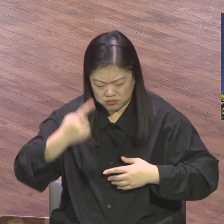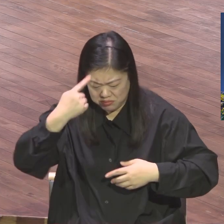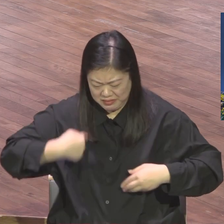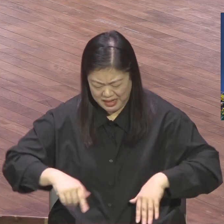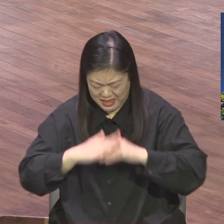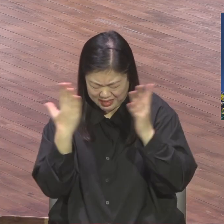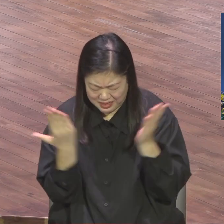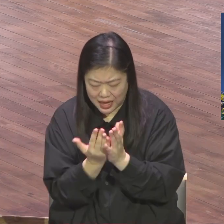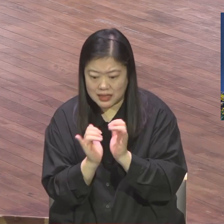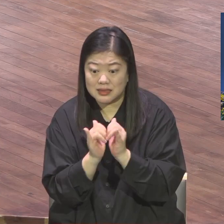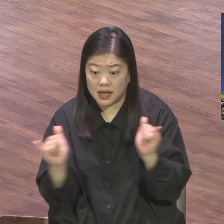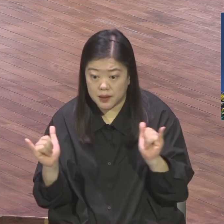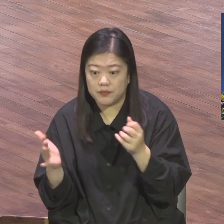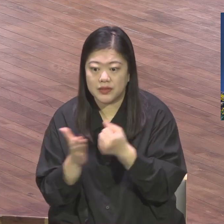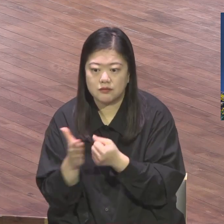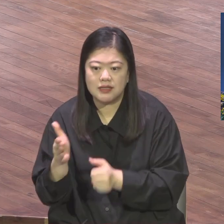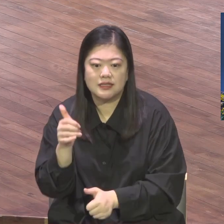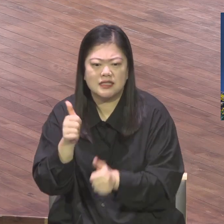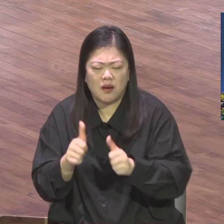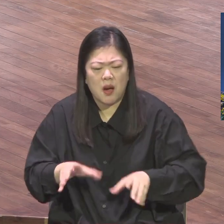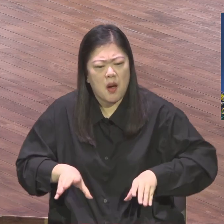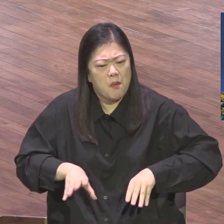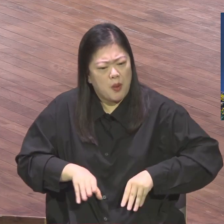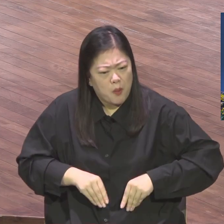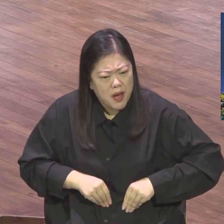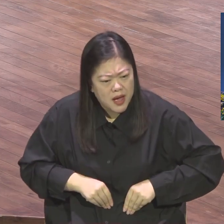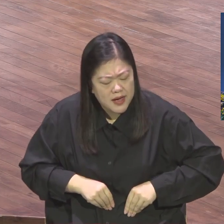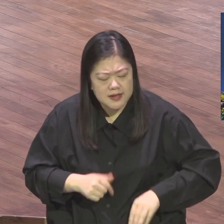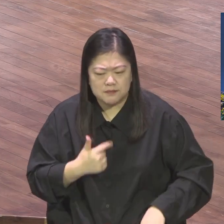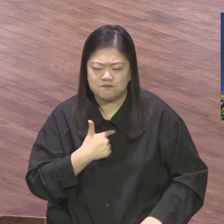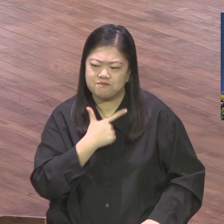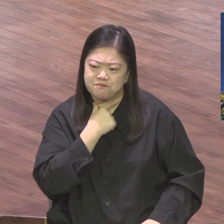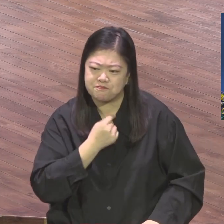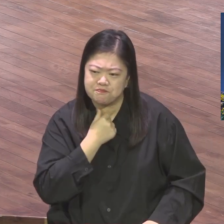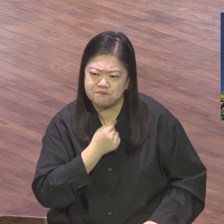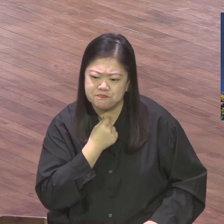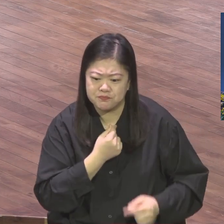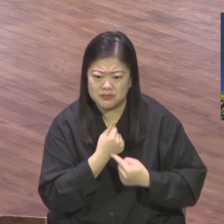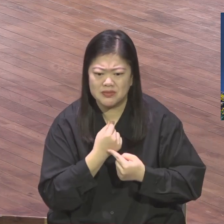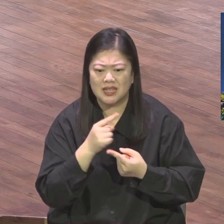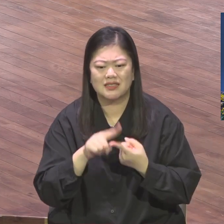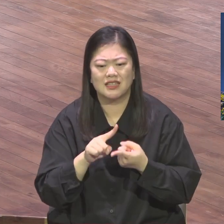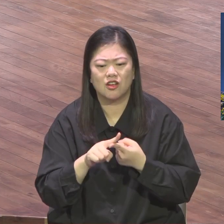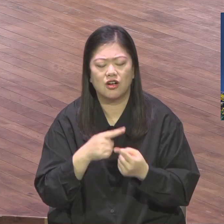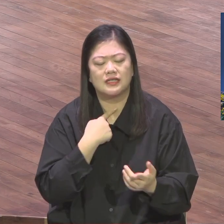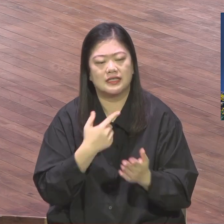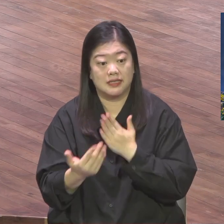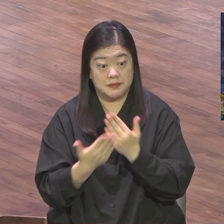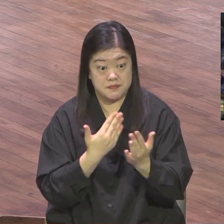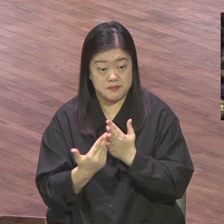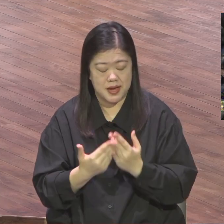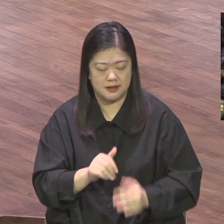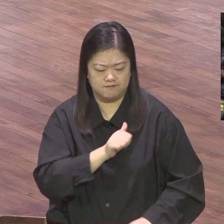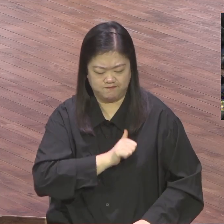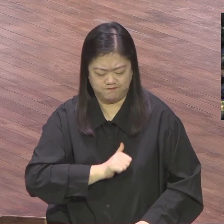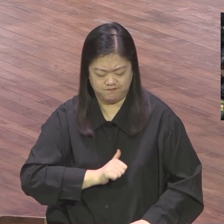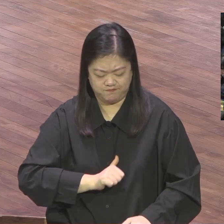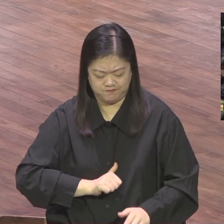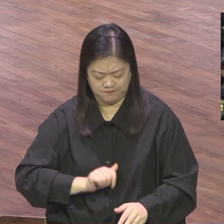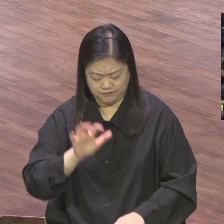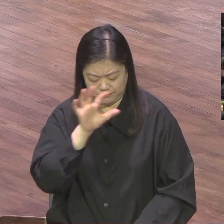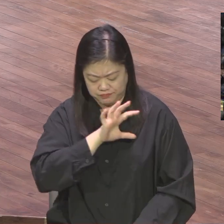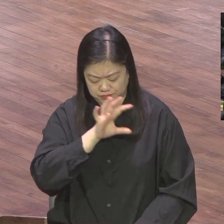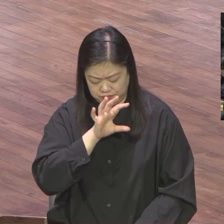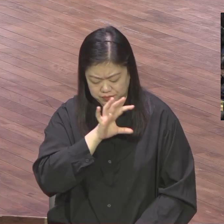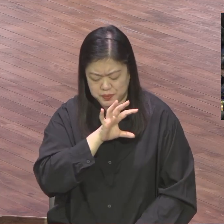겪는 모든 시험을 친히 체험하시고 승리하셨다.